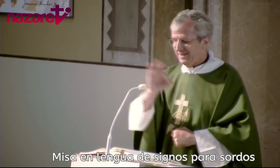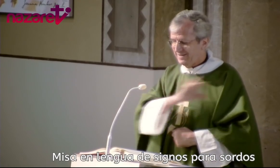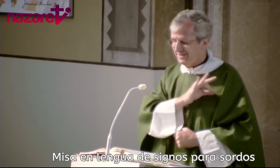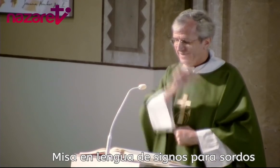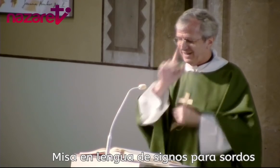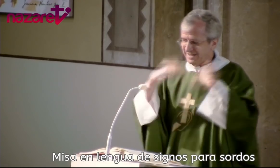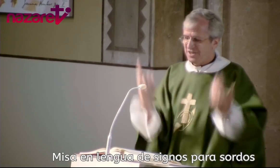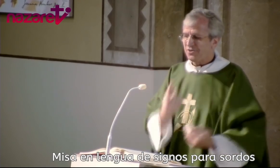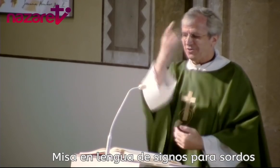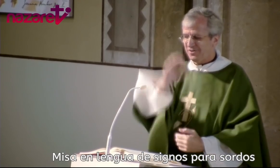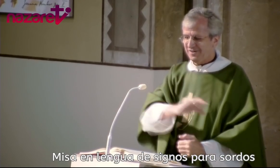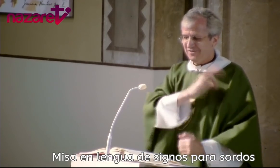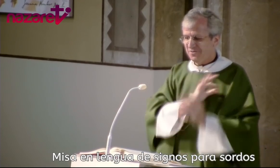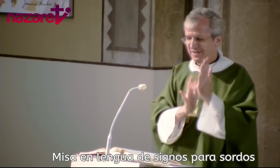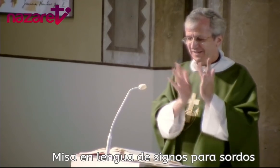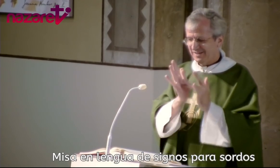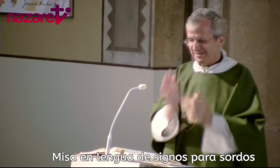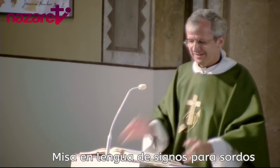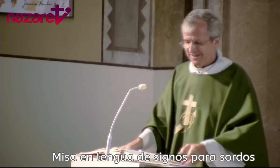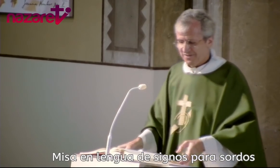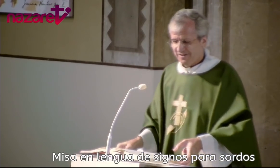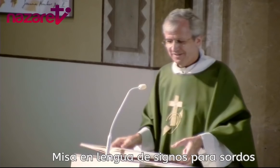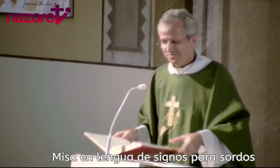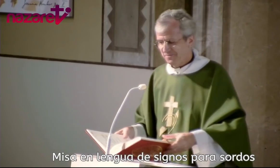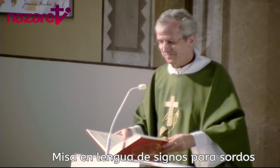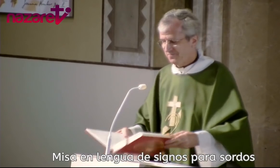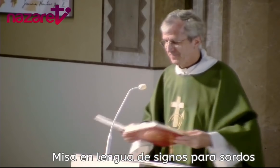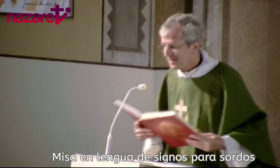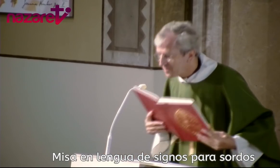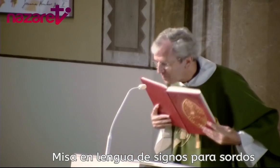Palabra del Señor. Gloria a ti, Señor Jesús.